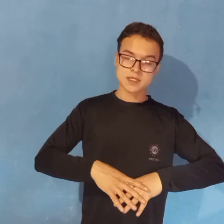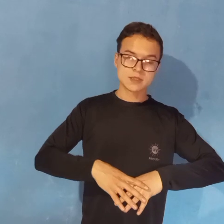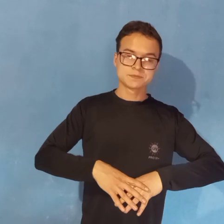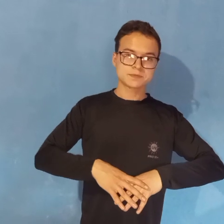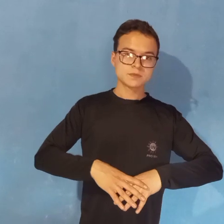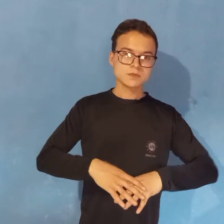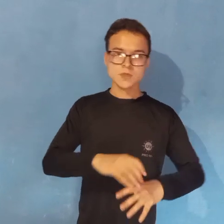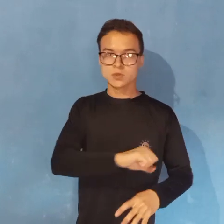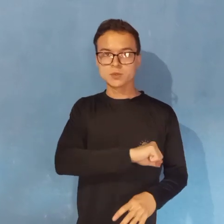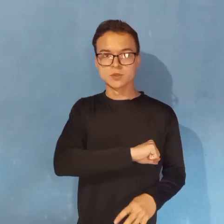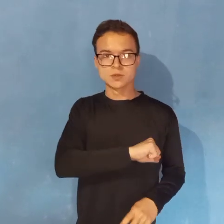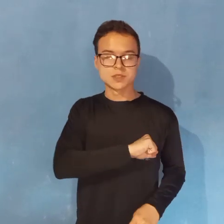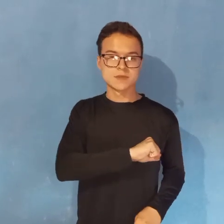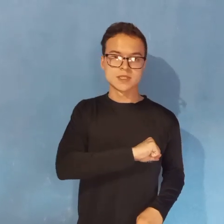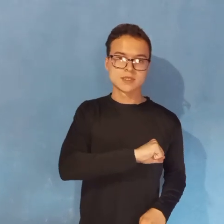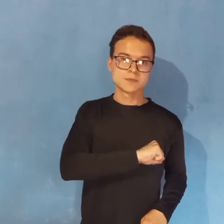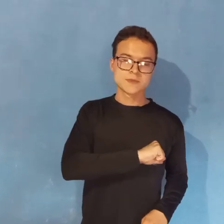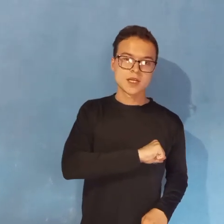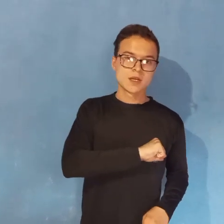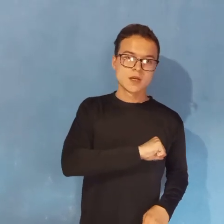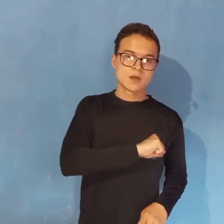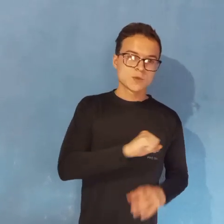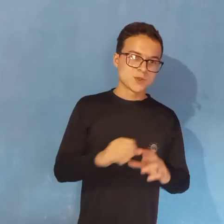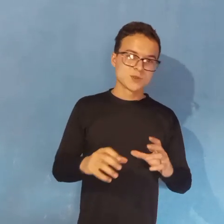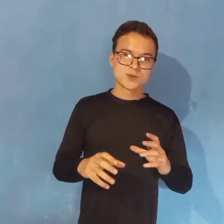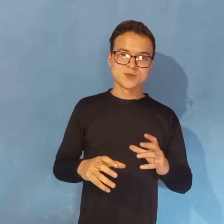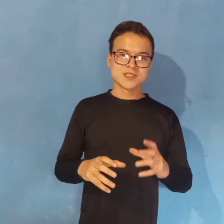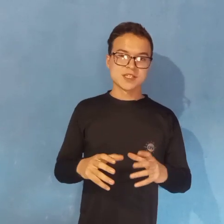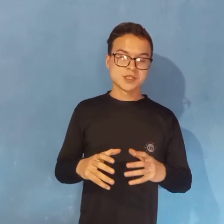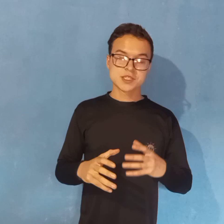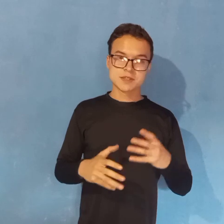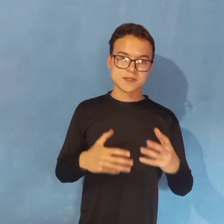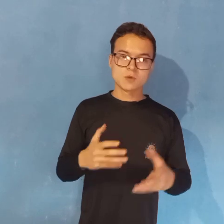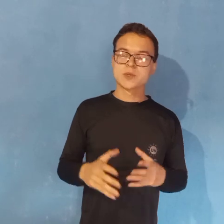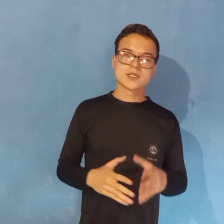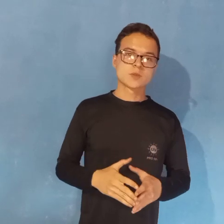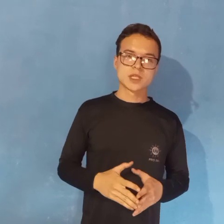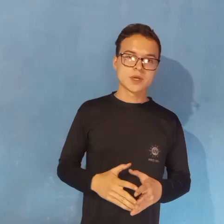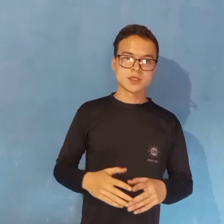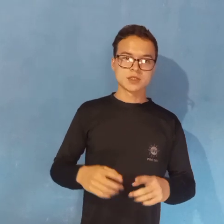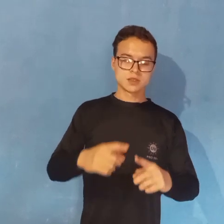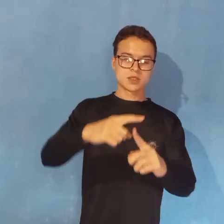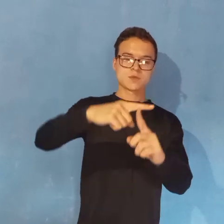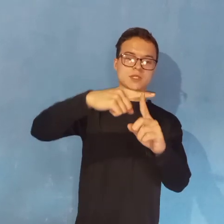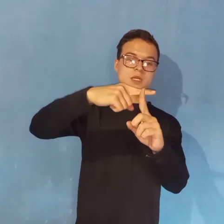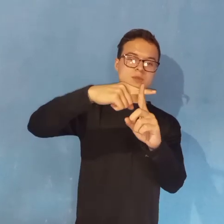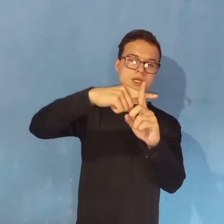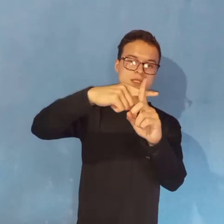assim, número, a gente faz assim. Quando a gente quiser fazer alguma operação matemática, o sinal de